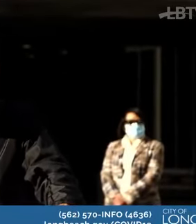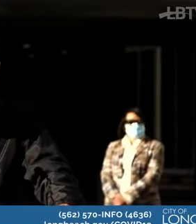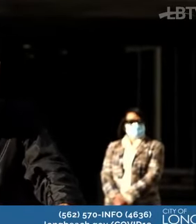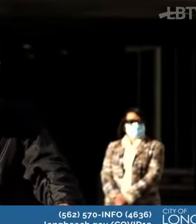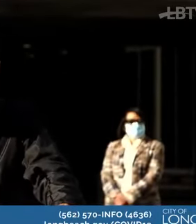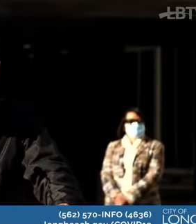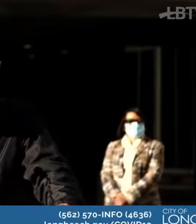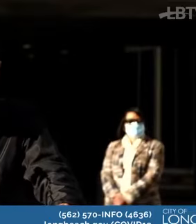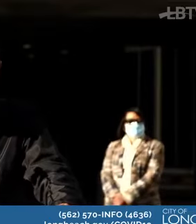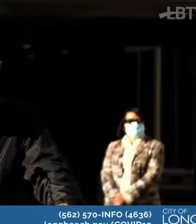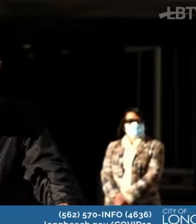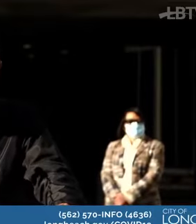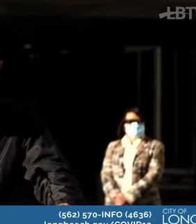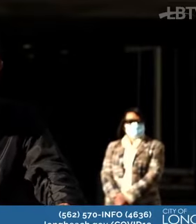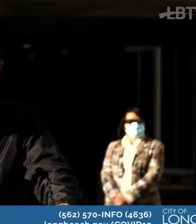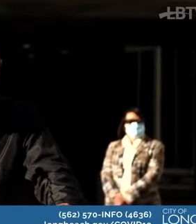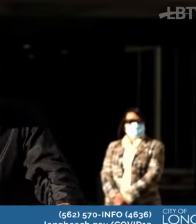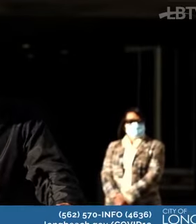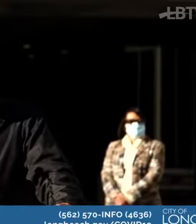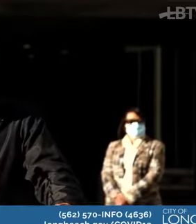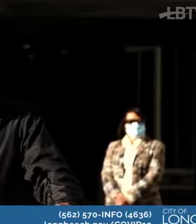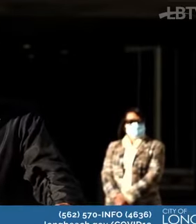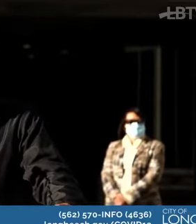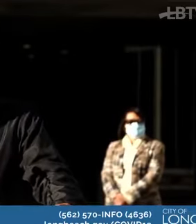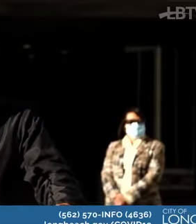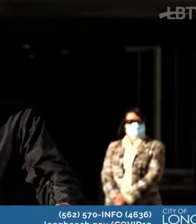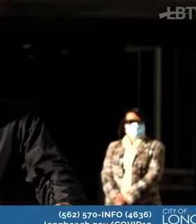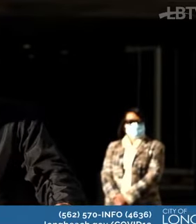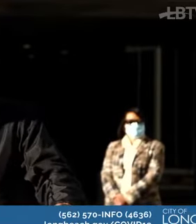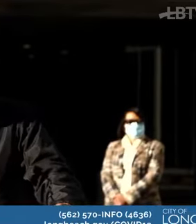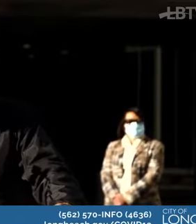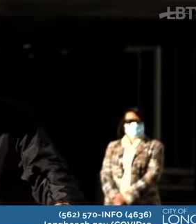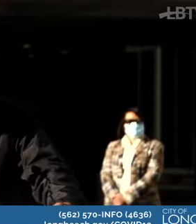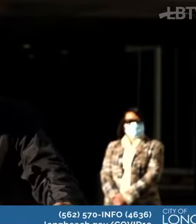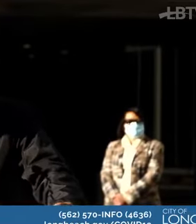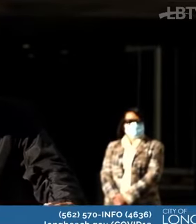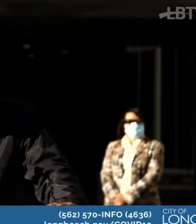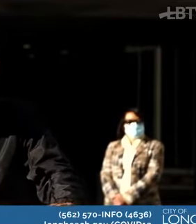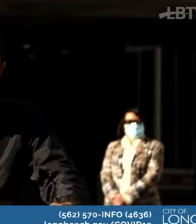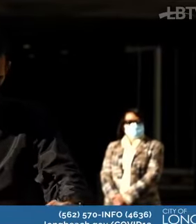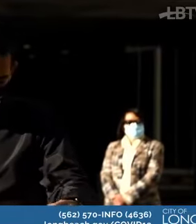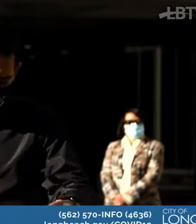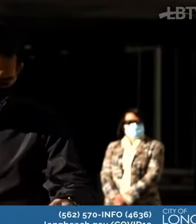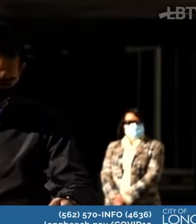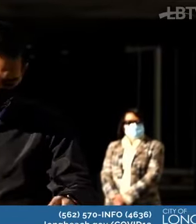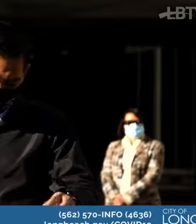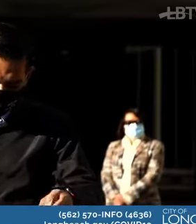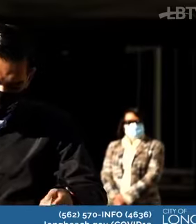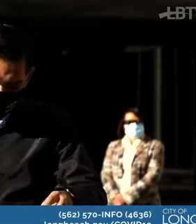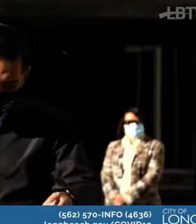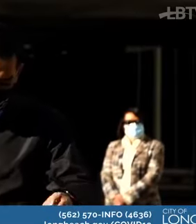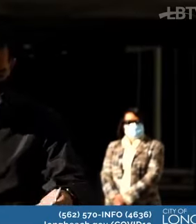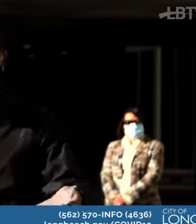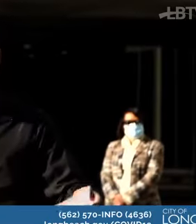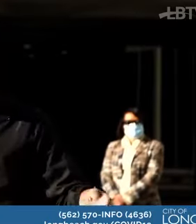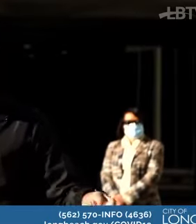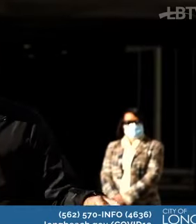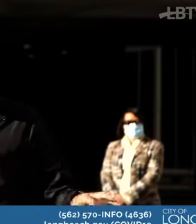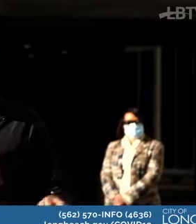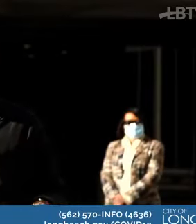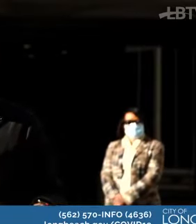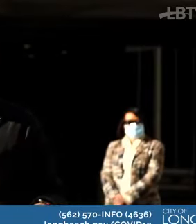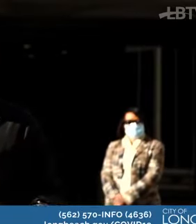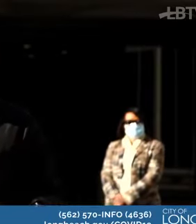vacuna y están en esta pandemia trabajando tan duro para nuestra comunidad y para nuestro estado. Este momento